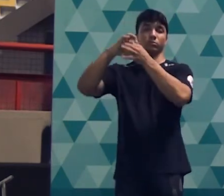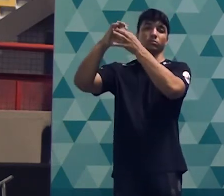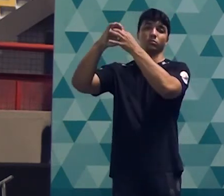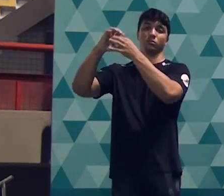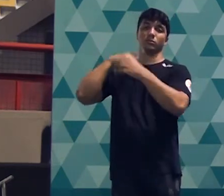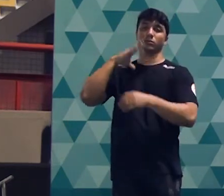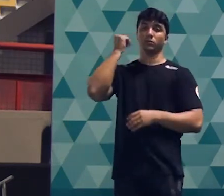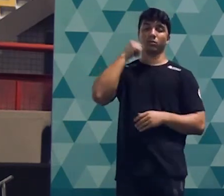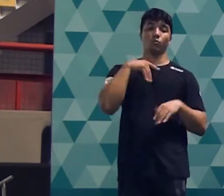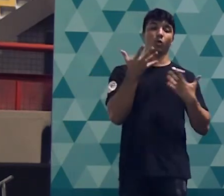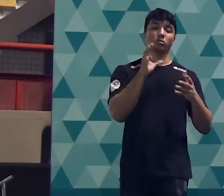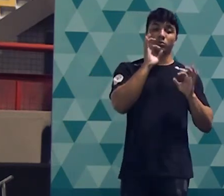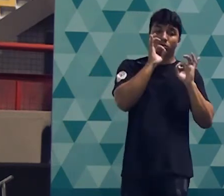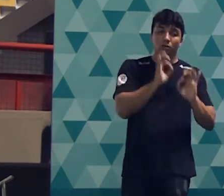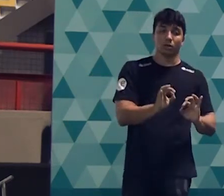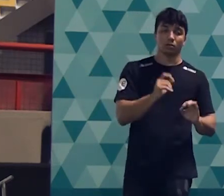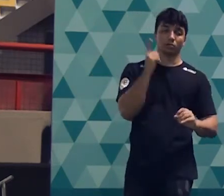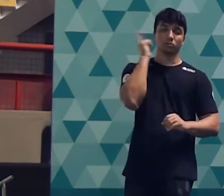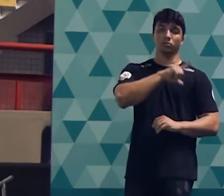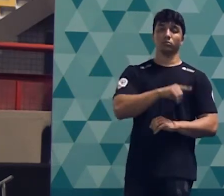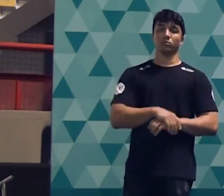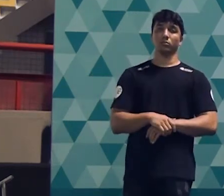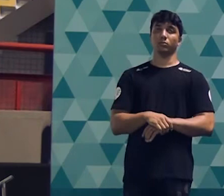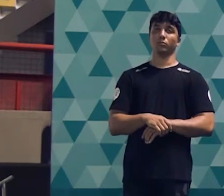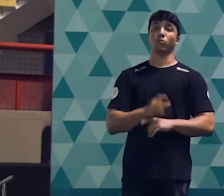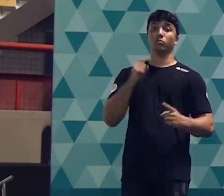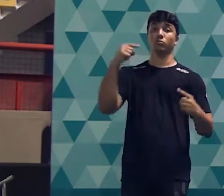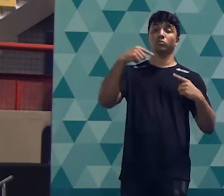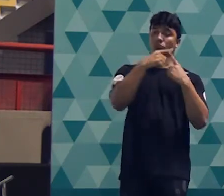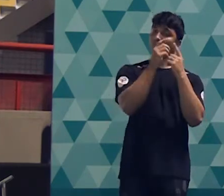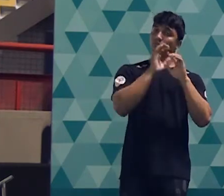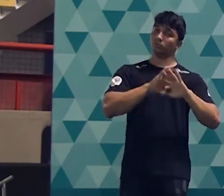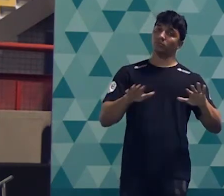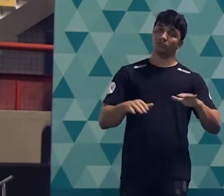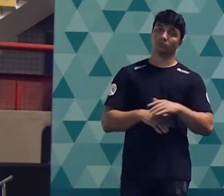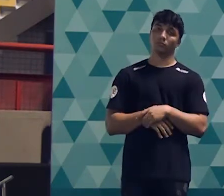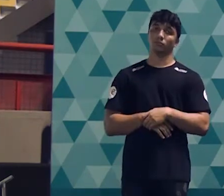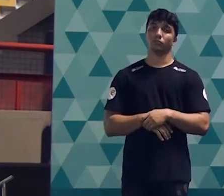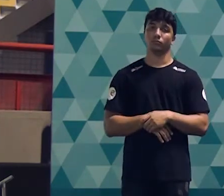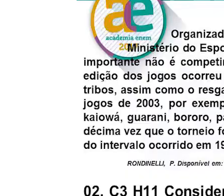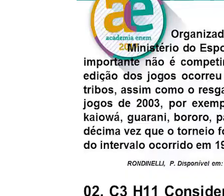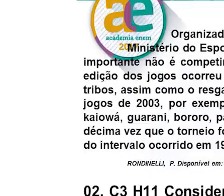que é a opção correta. Que o objetivo da prova é esse.